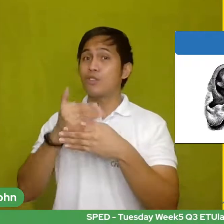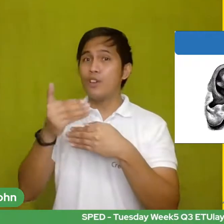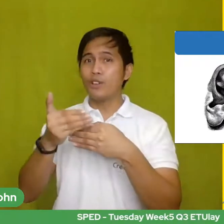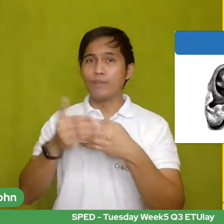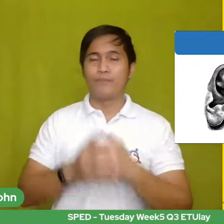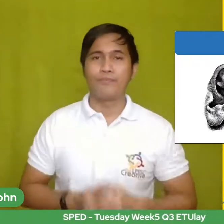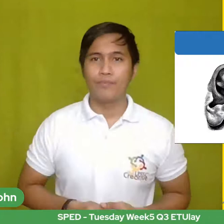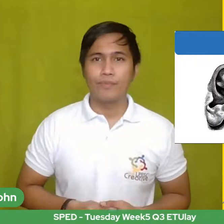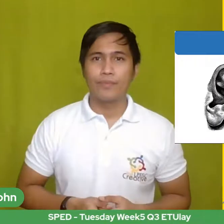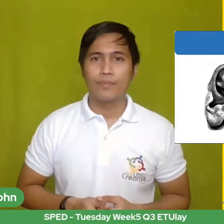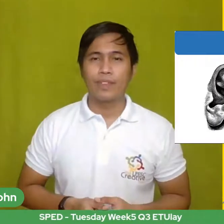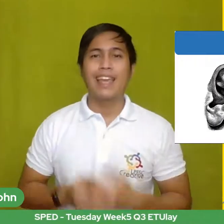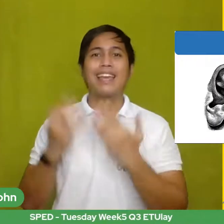Susunod.